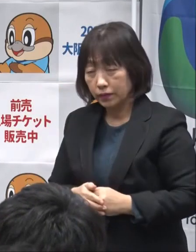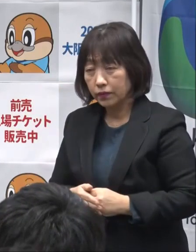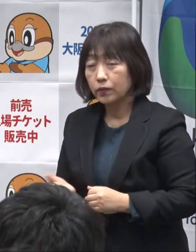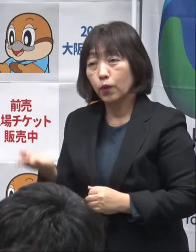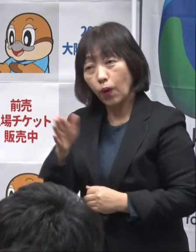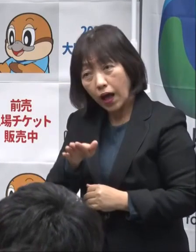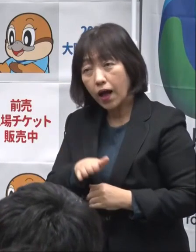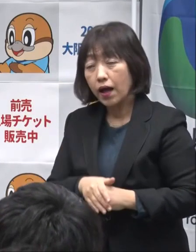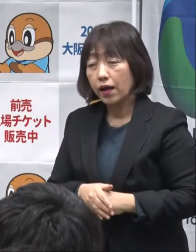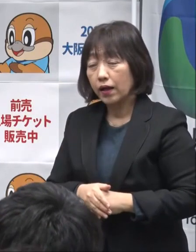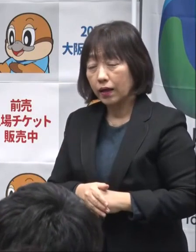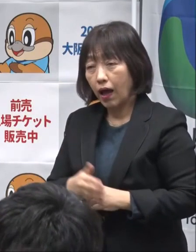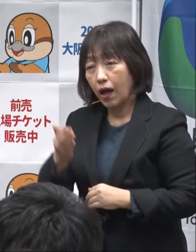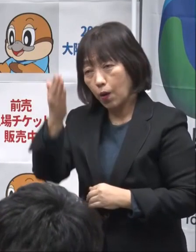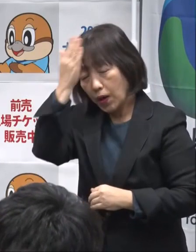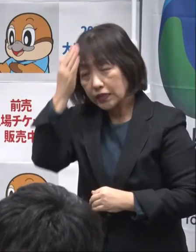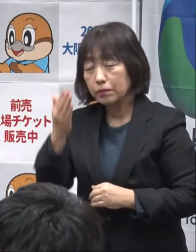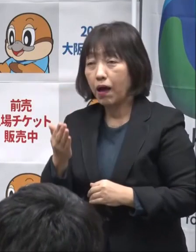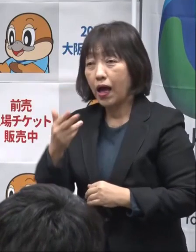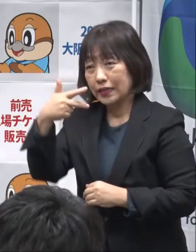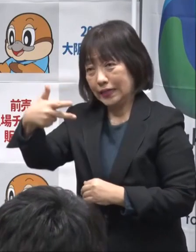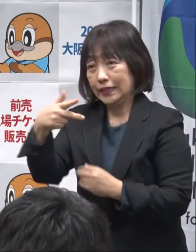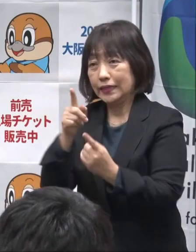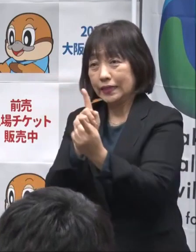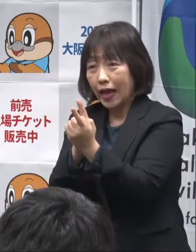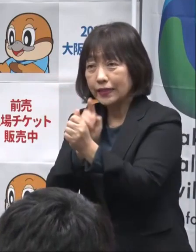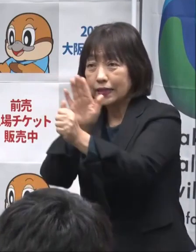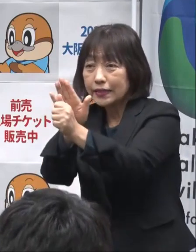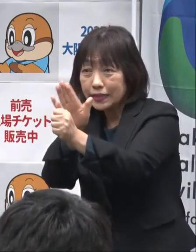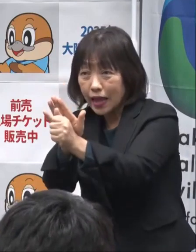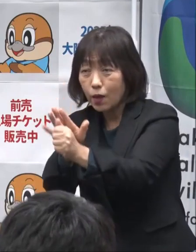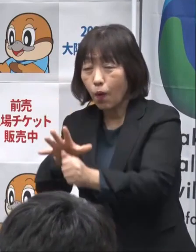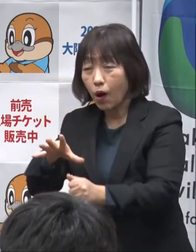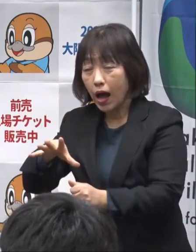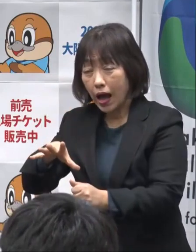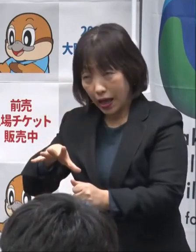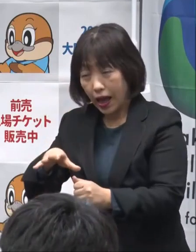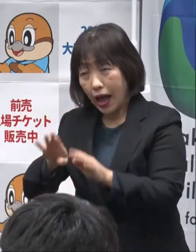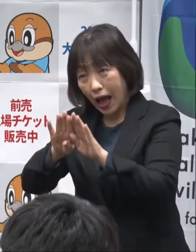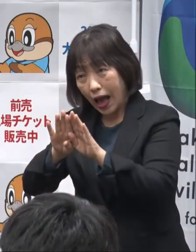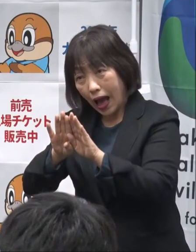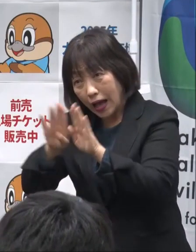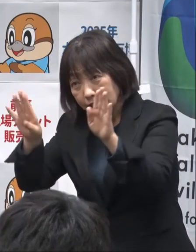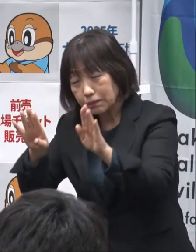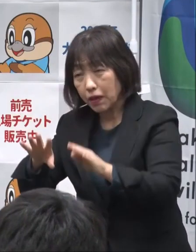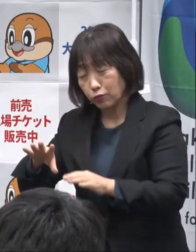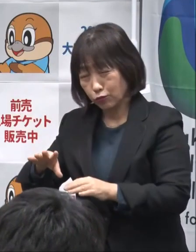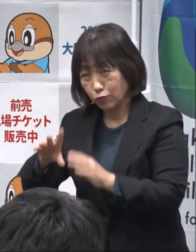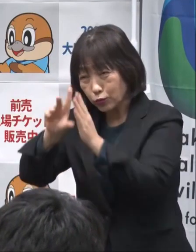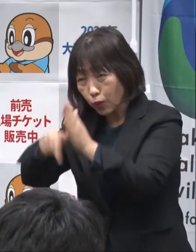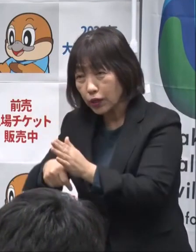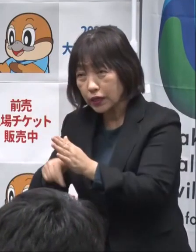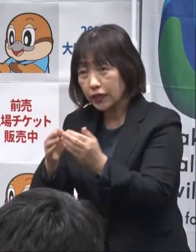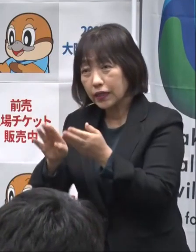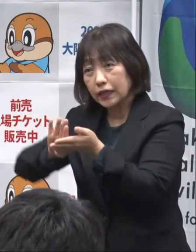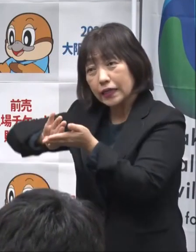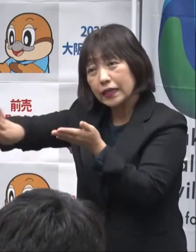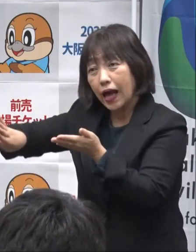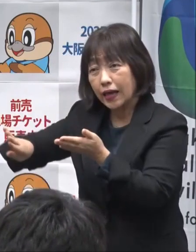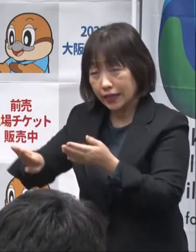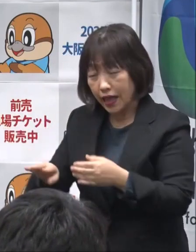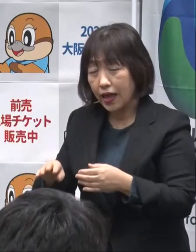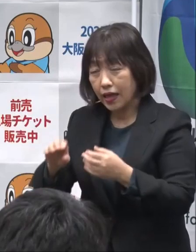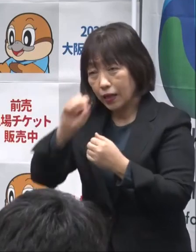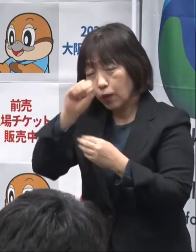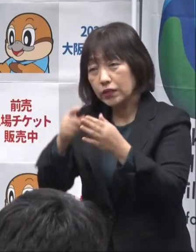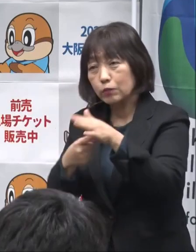とか、輪島市に対して支援を始める当初を除いて、吉村知事とですね、例えば石川県知事です